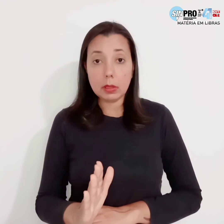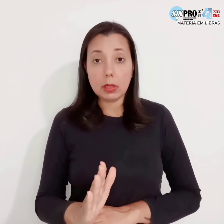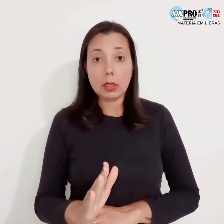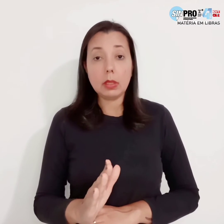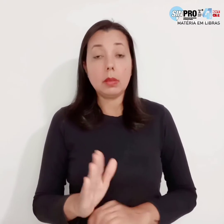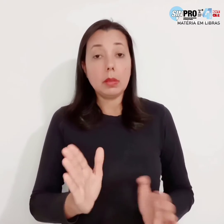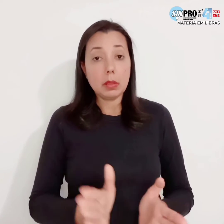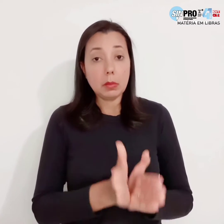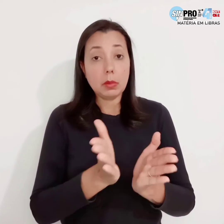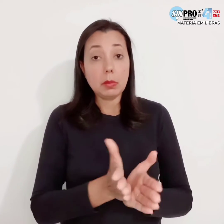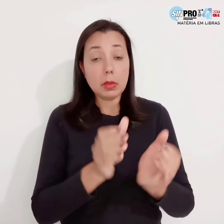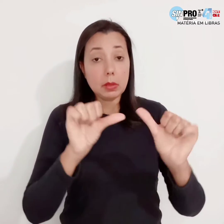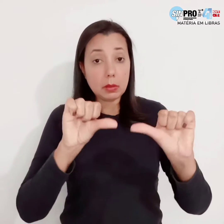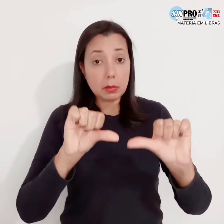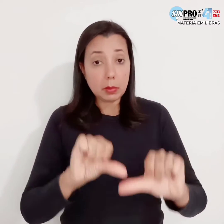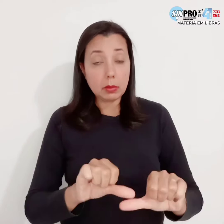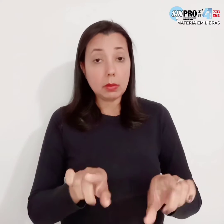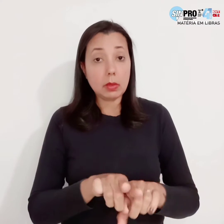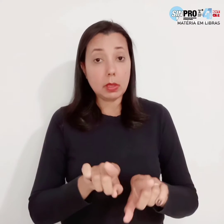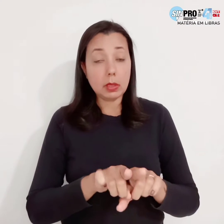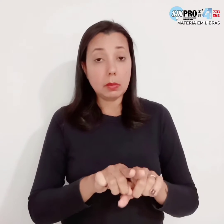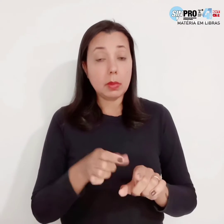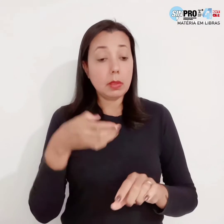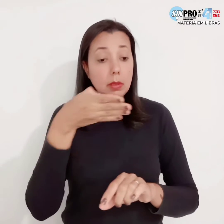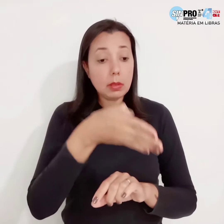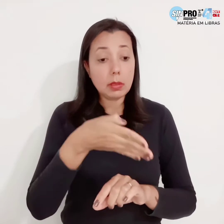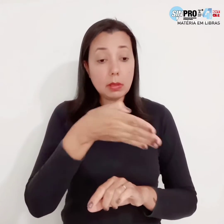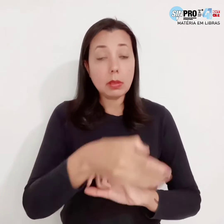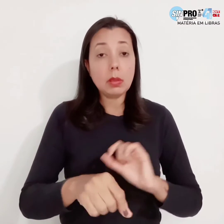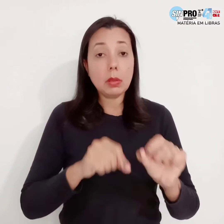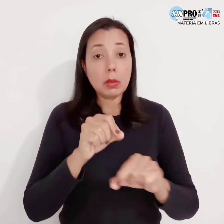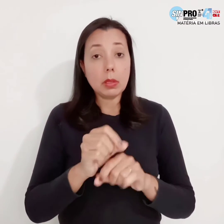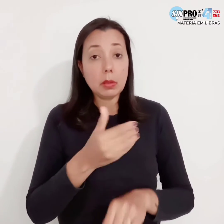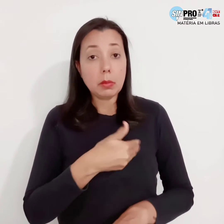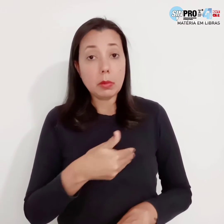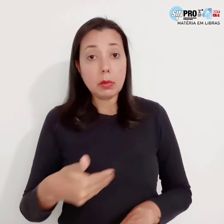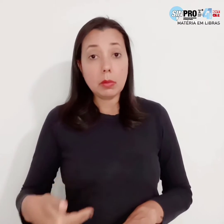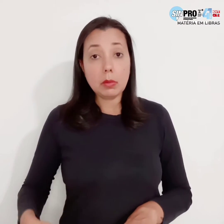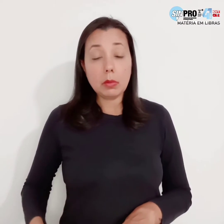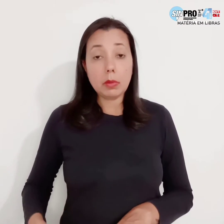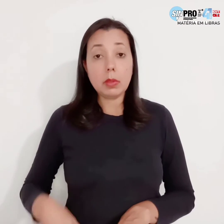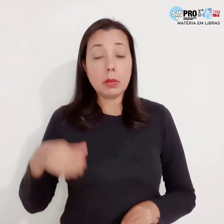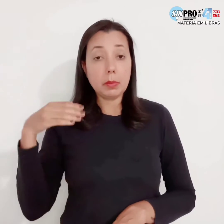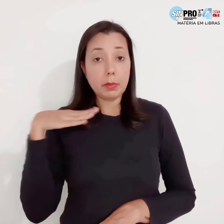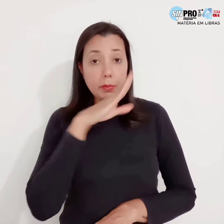extrema pobreza e na reintrodução pelo governo Jair Bolsonaro,